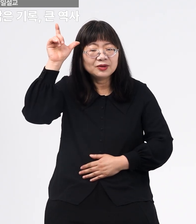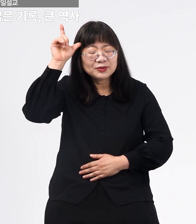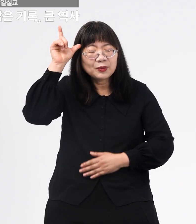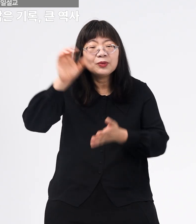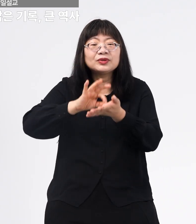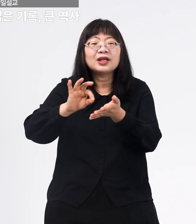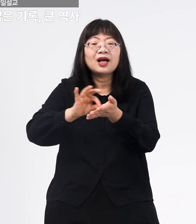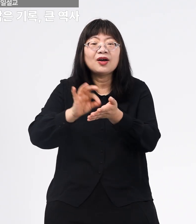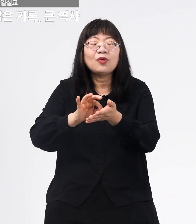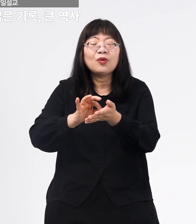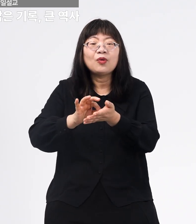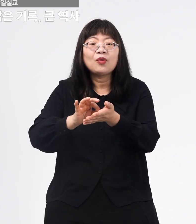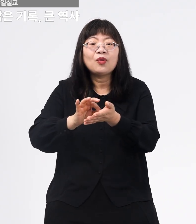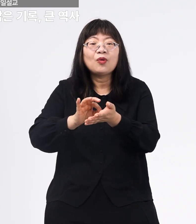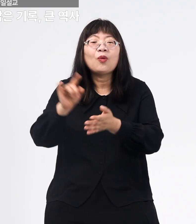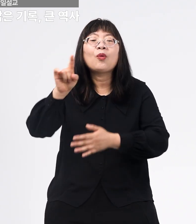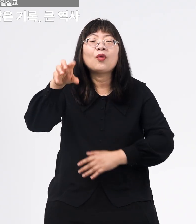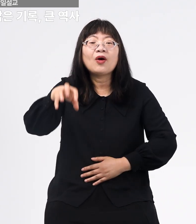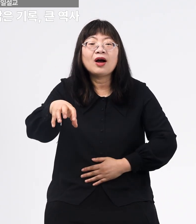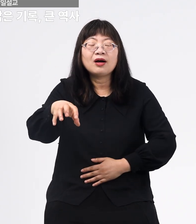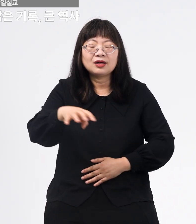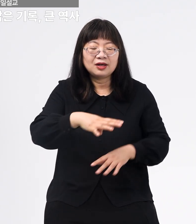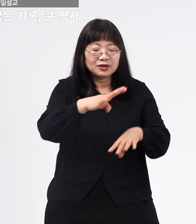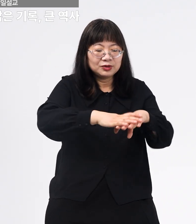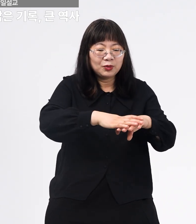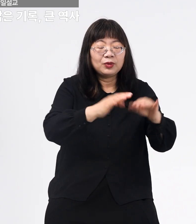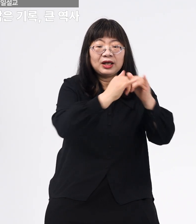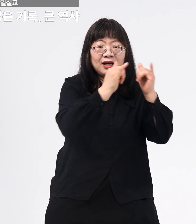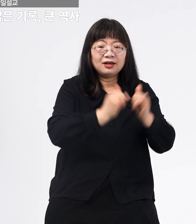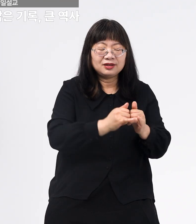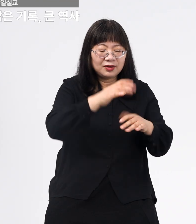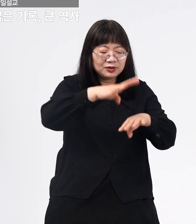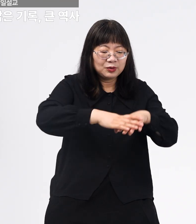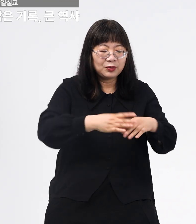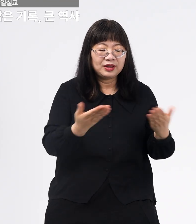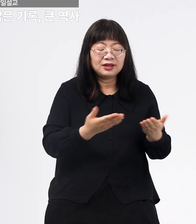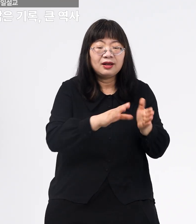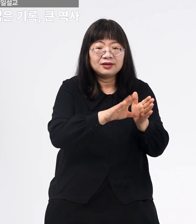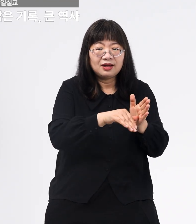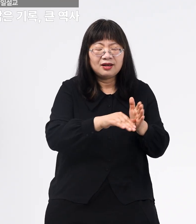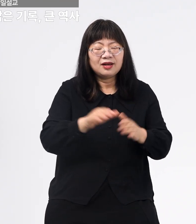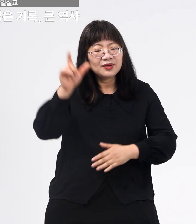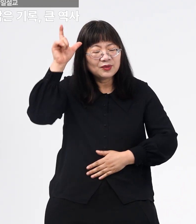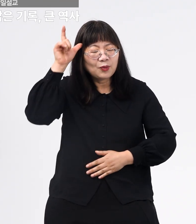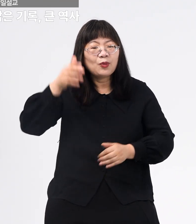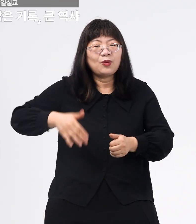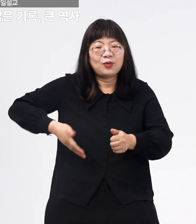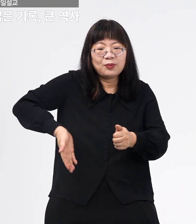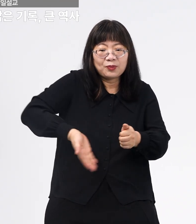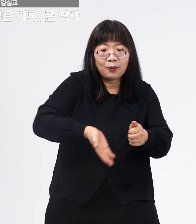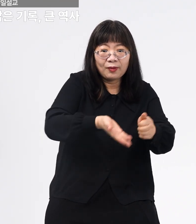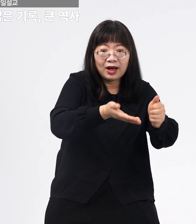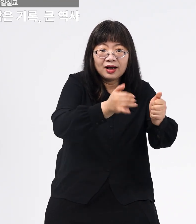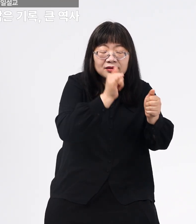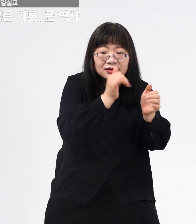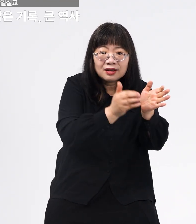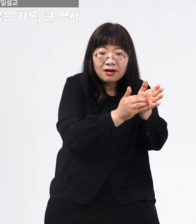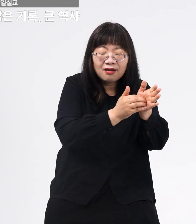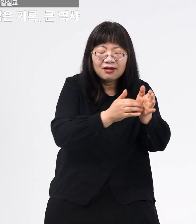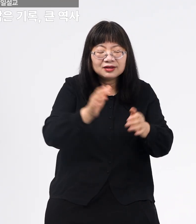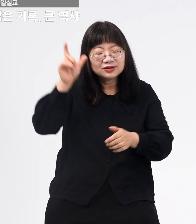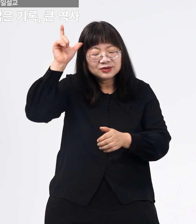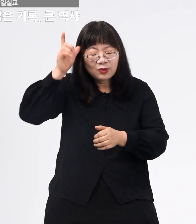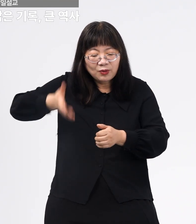동물이죠? 농경사회에서 농사를 지을 때 소를 몹니다. 그리고 그 소를